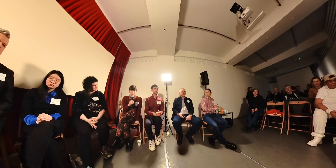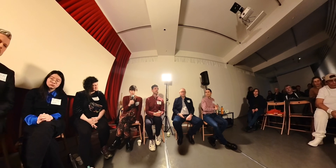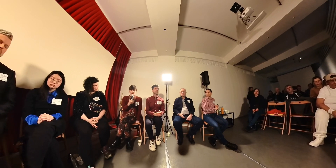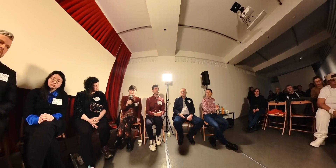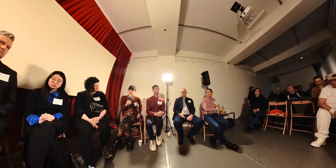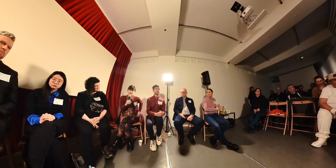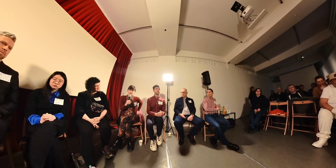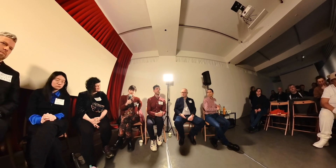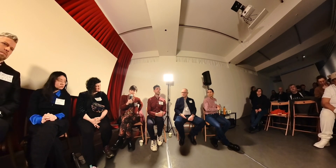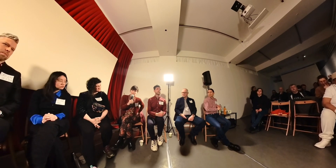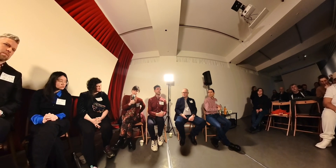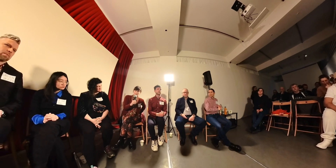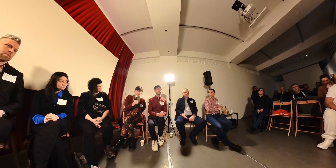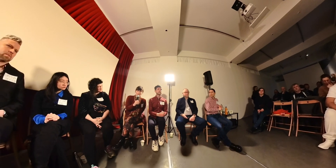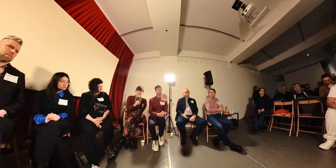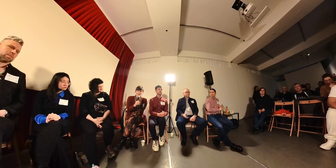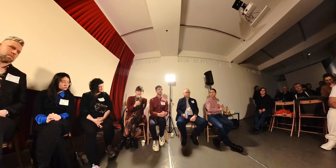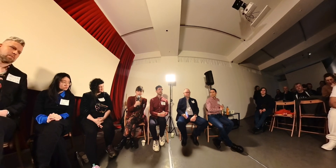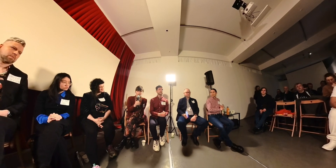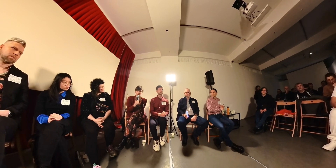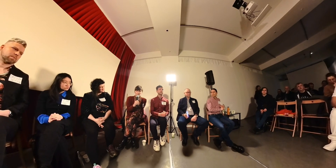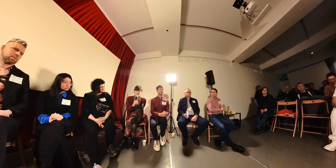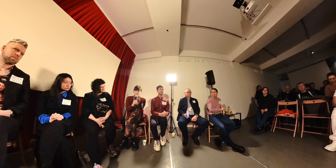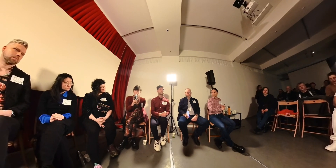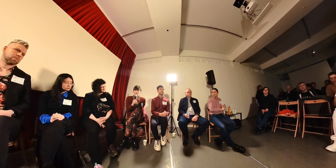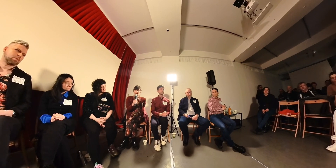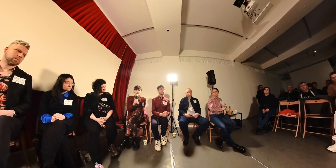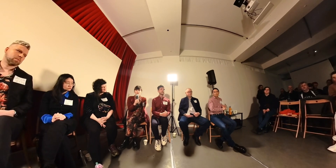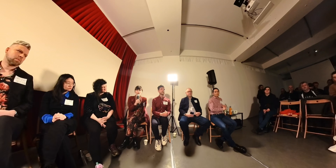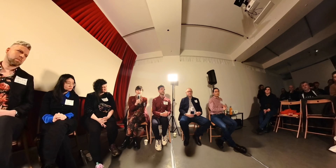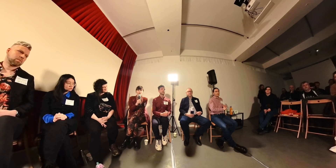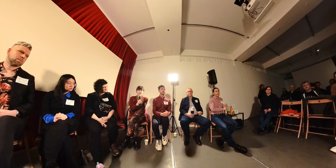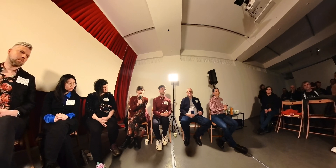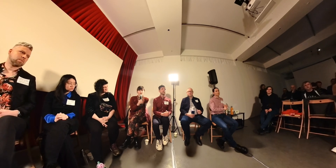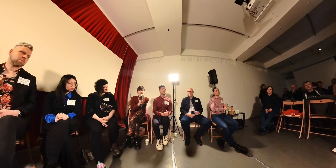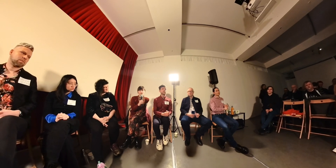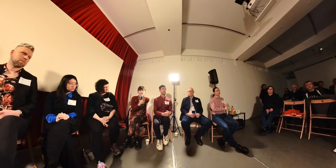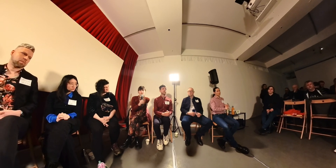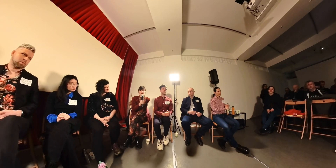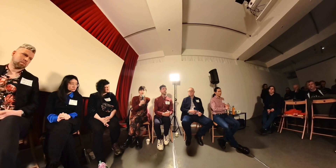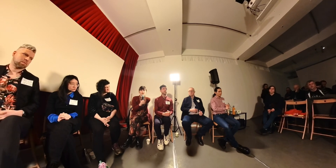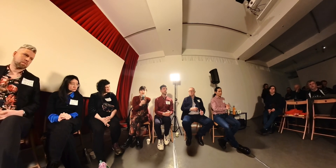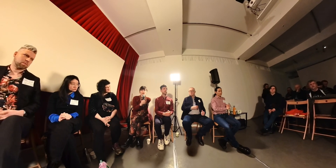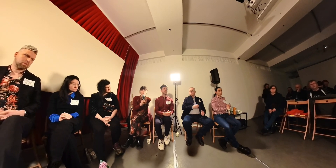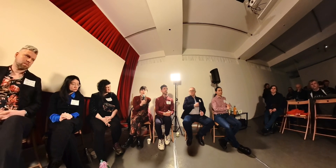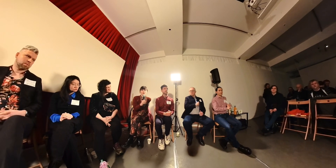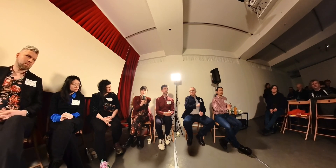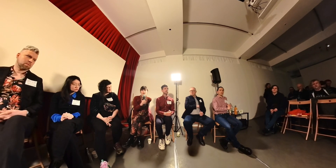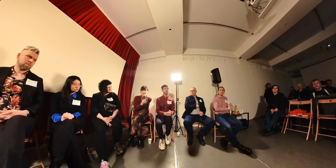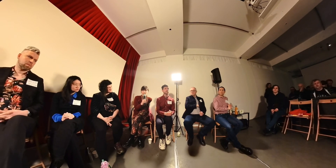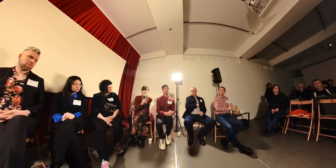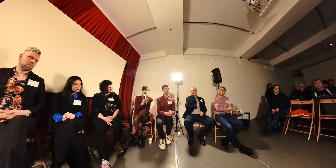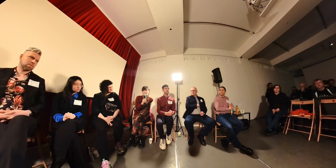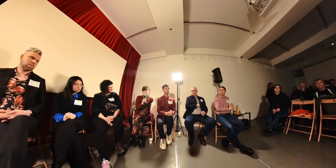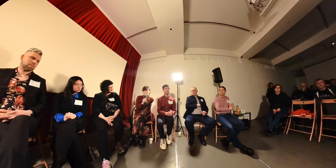Edita mi tehdy na schůzce v Ostravě řekla, že má ráda modernistickou architekturu a já jsem do té doby nebyla